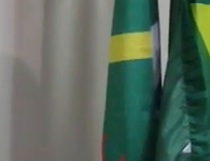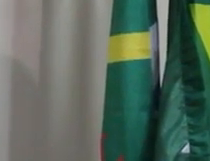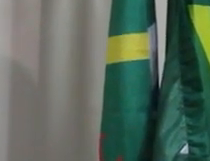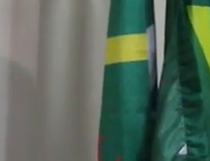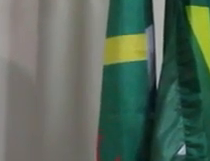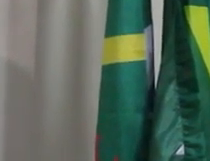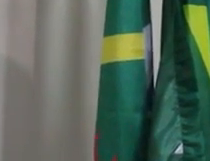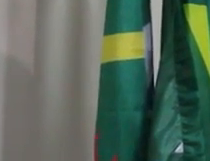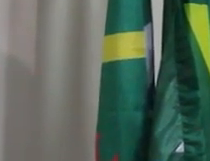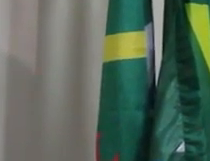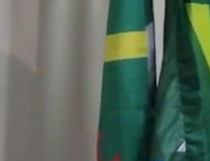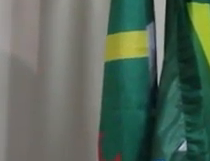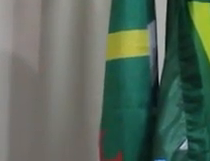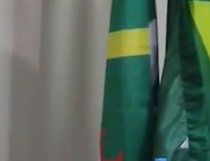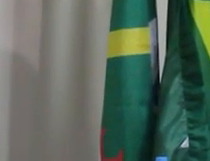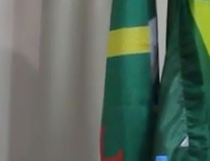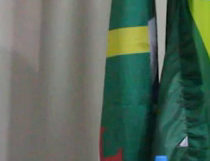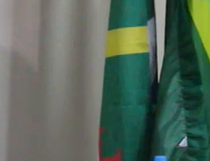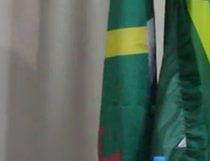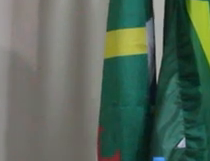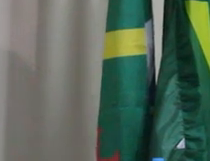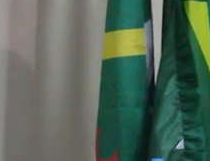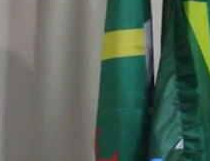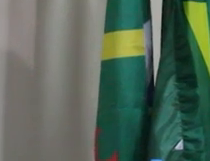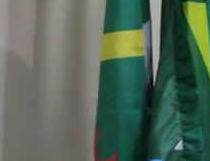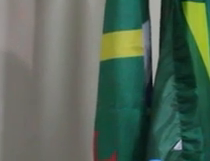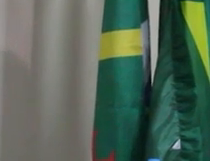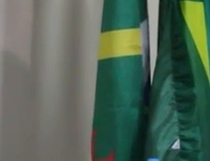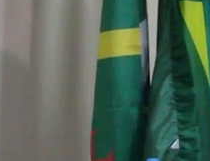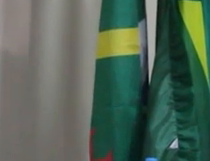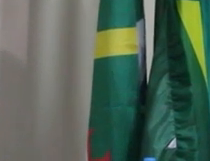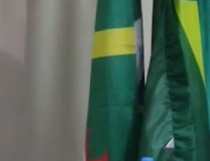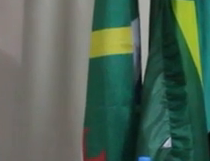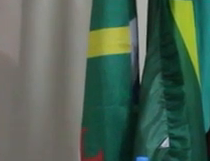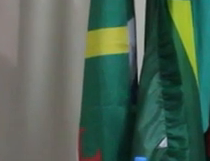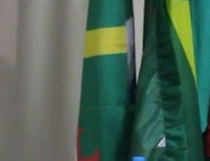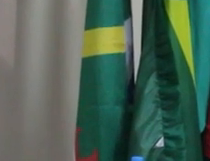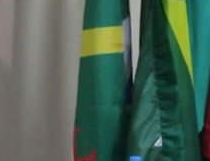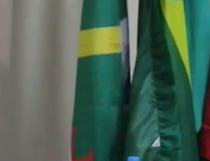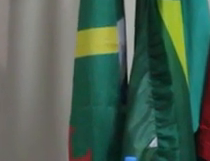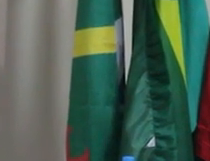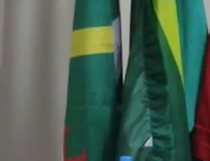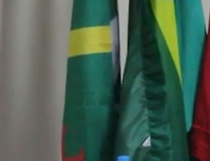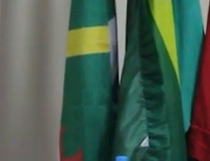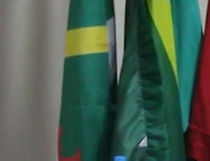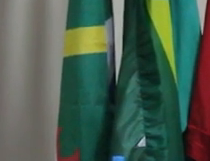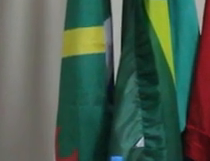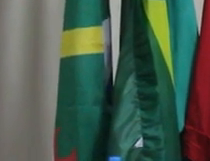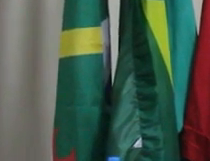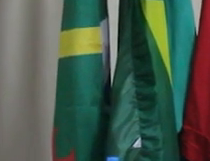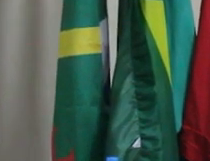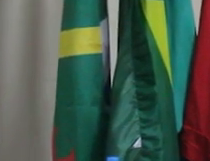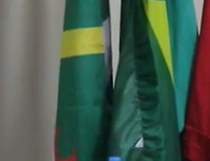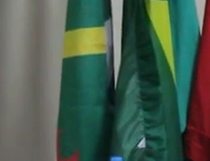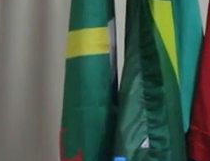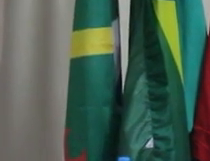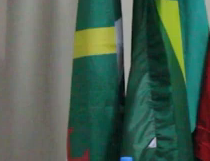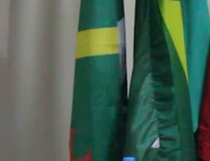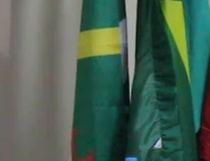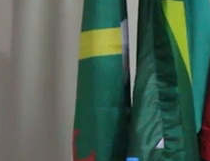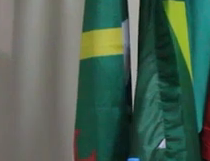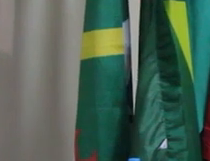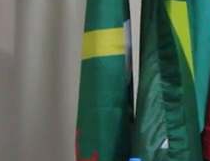de ações no Litoral do Paraná, e é um projeto construído dentro do litoral. Então, eu falo para ele, agradeço a CETUR por querer nos